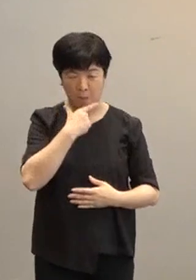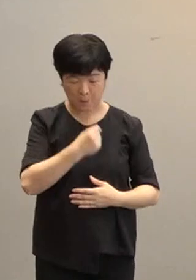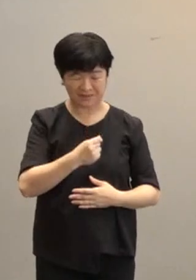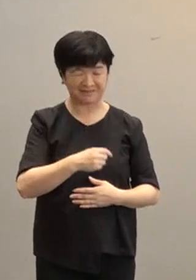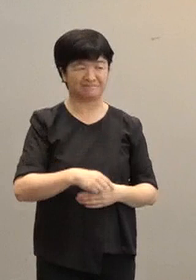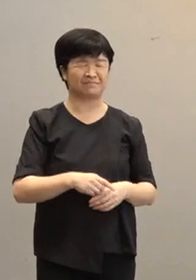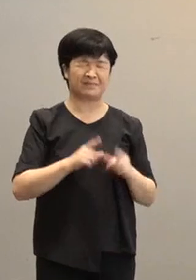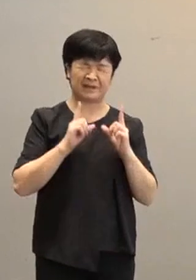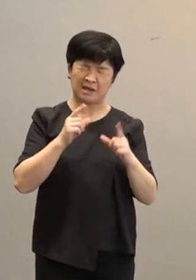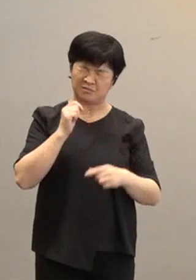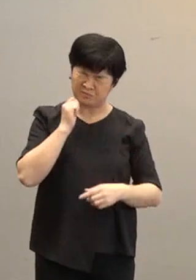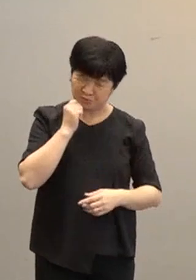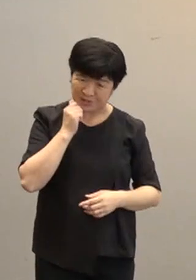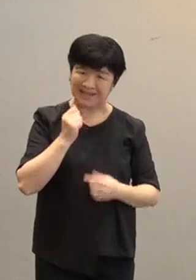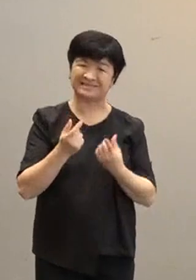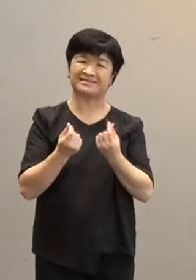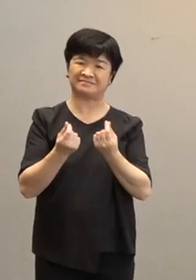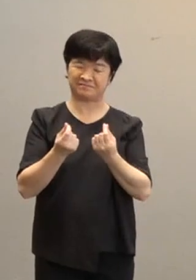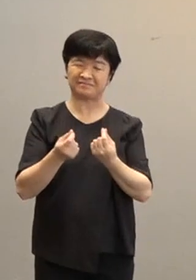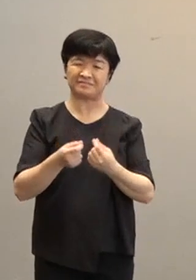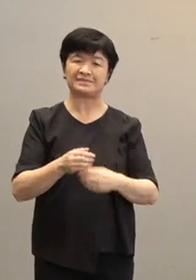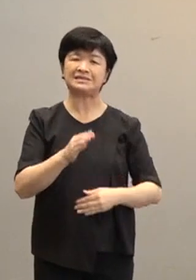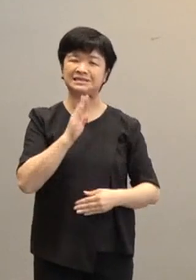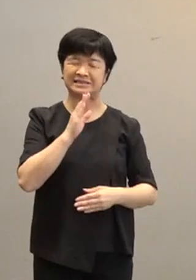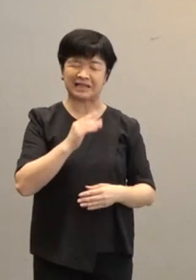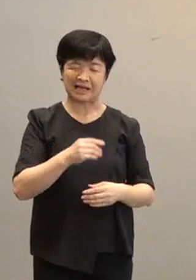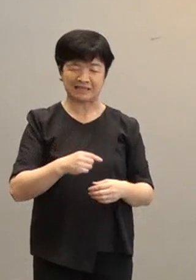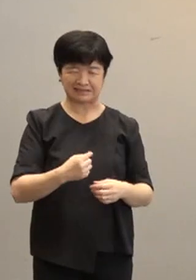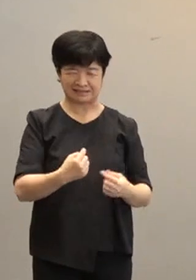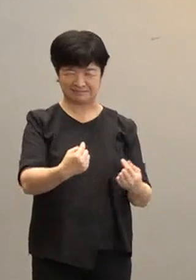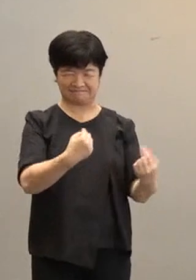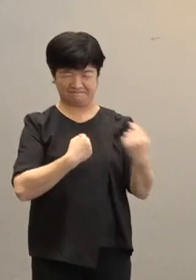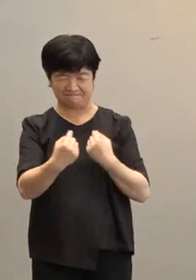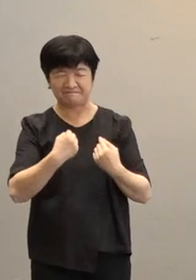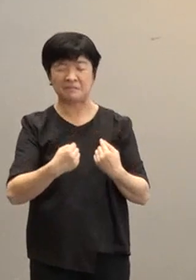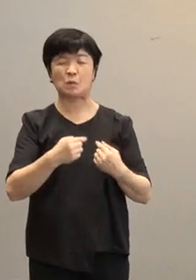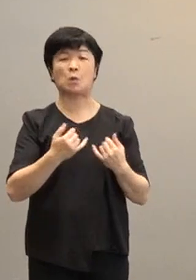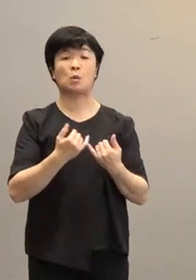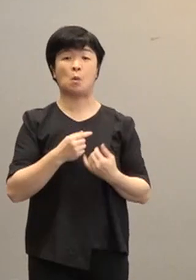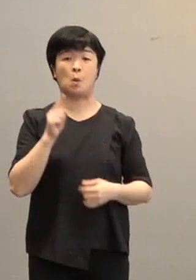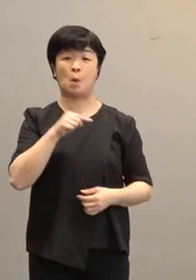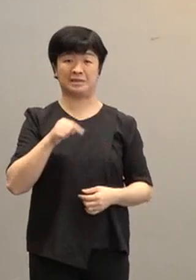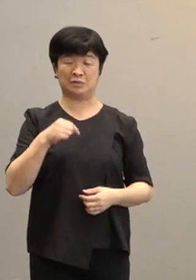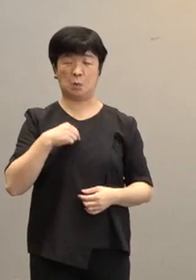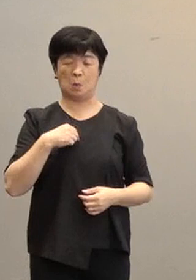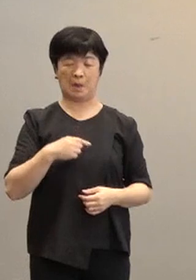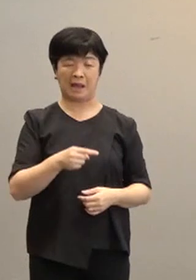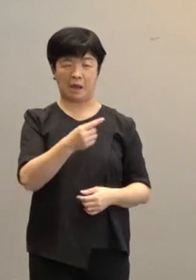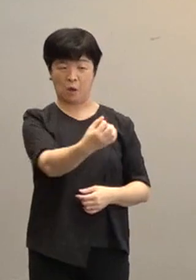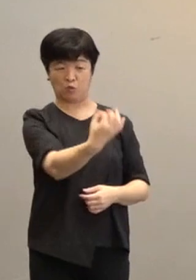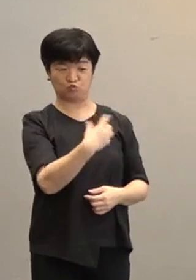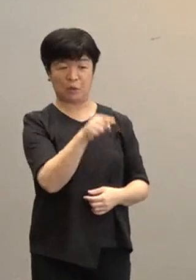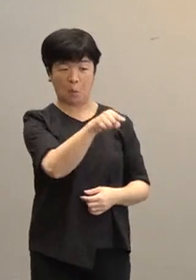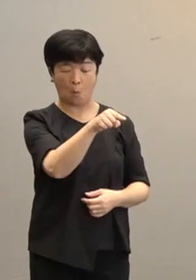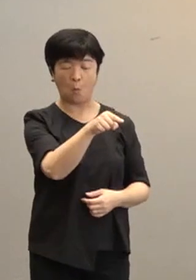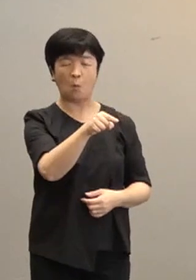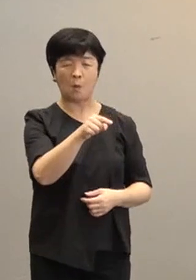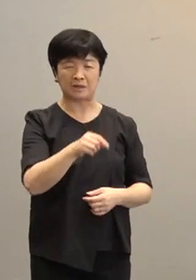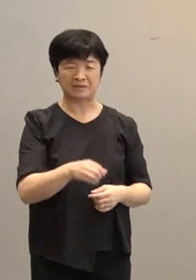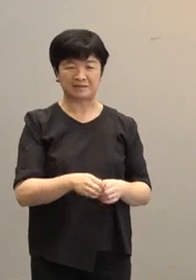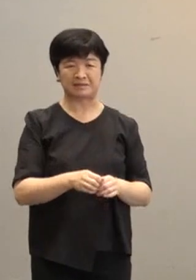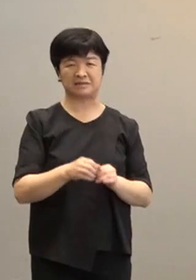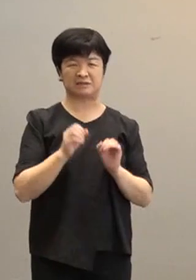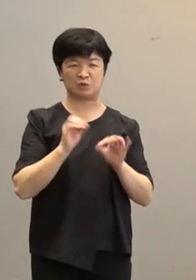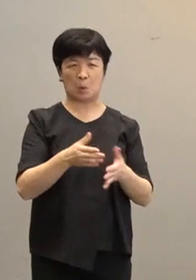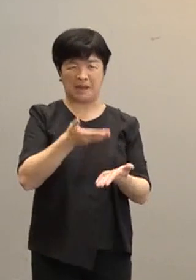ですよね。まあ、実際にその被害を受けている人がその発信者に対して何かまあ損害賠償等をやるにあた